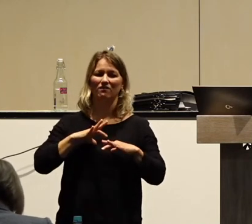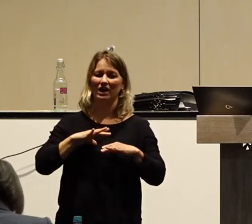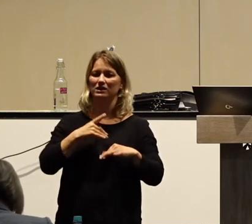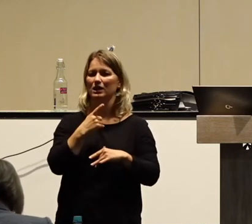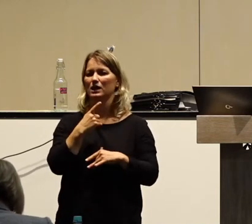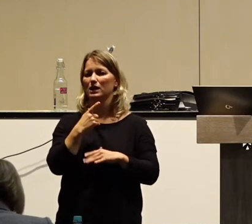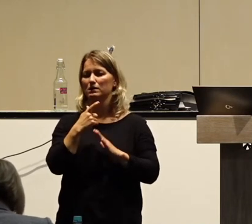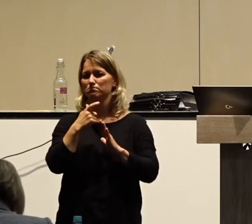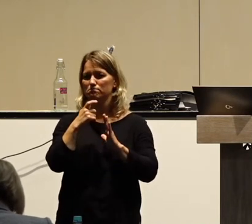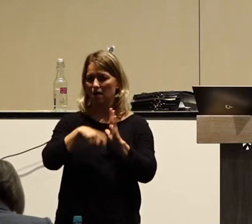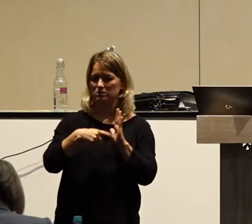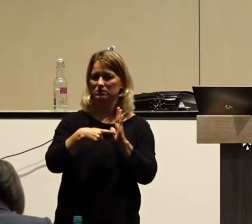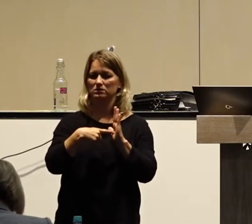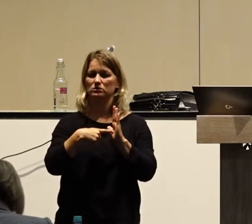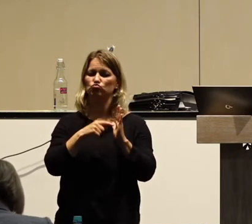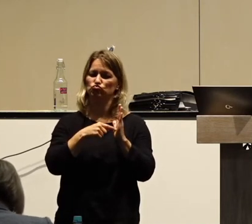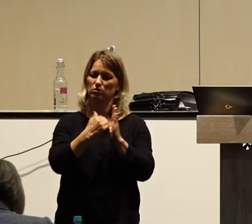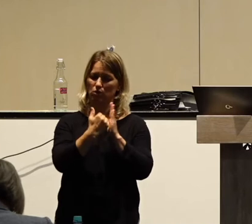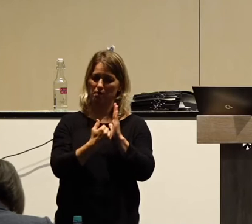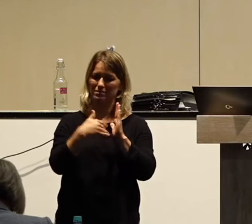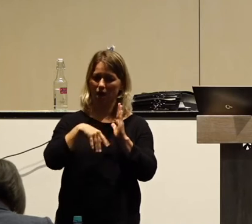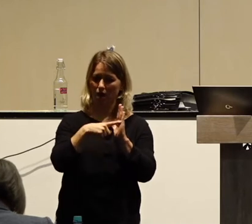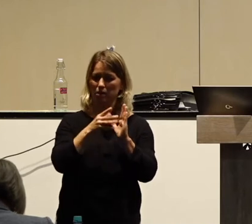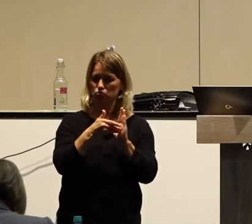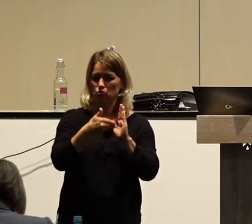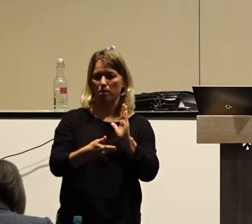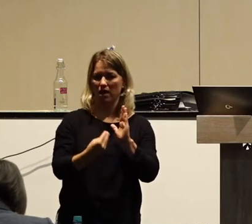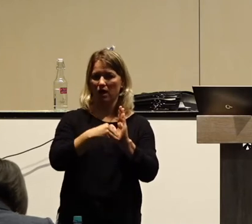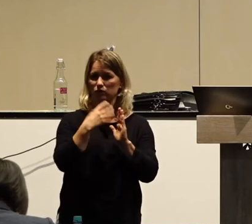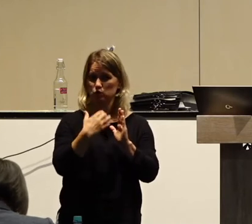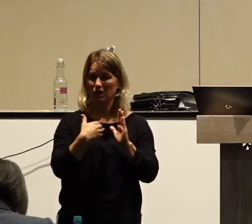aber wenn wir den Schülern etwas Gutes tun wollen, dann bieten wir ihnen